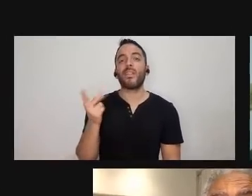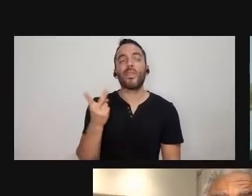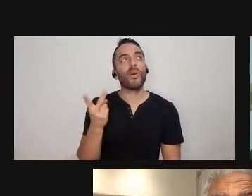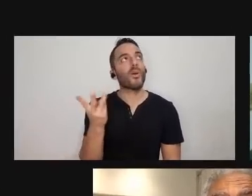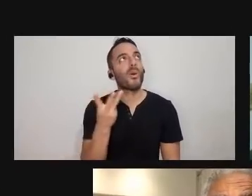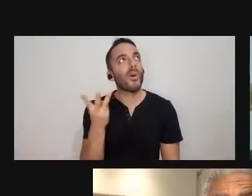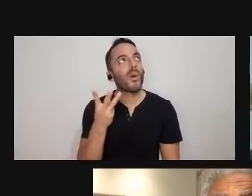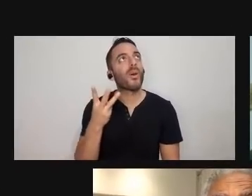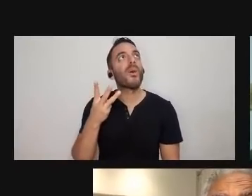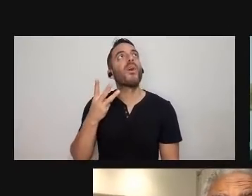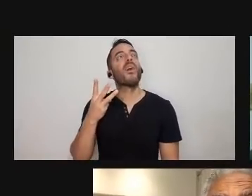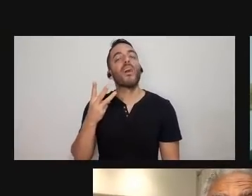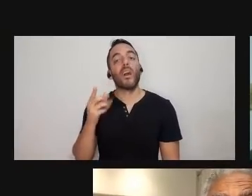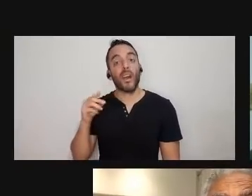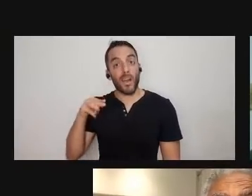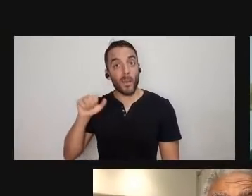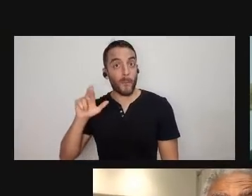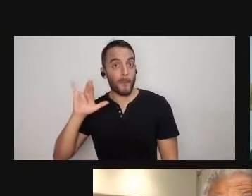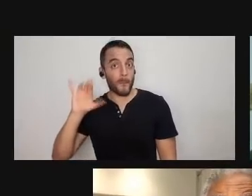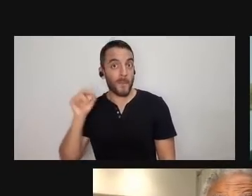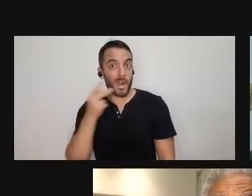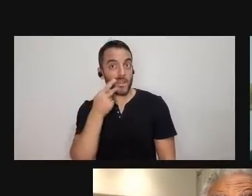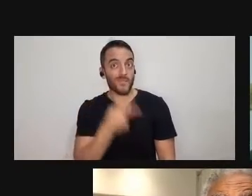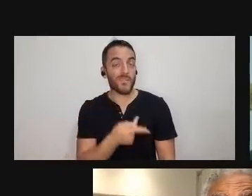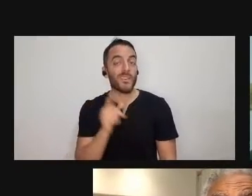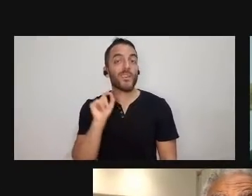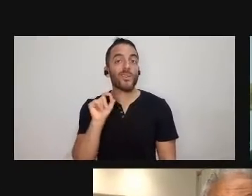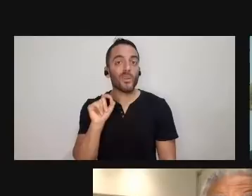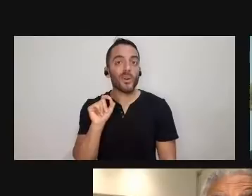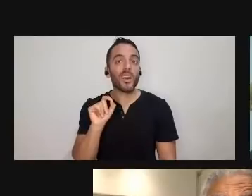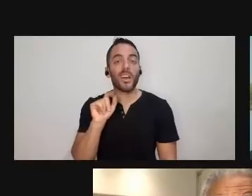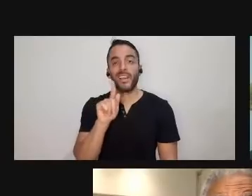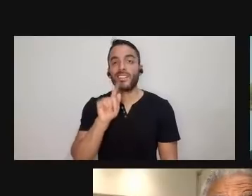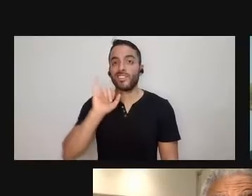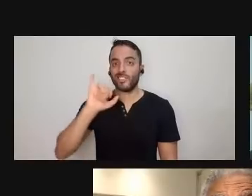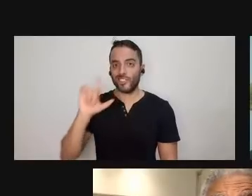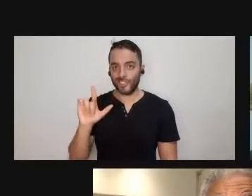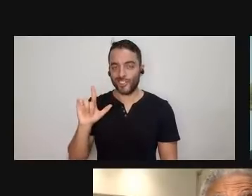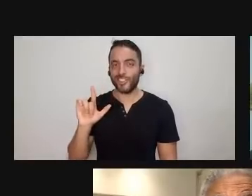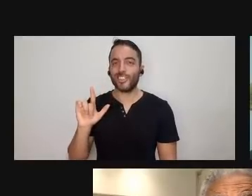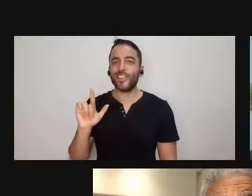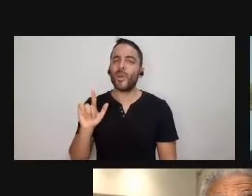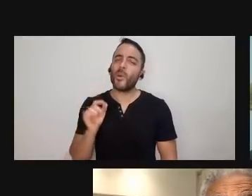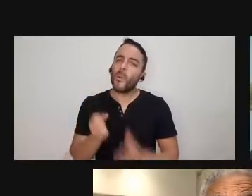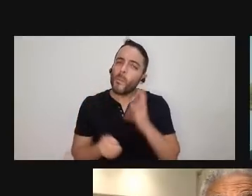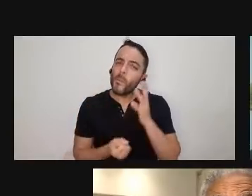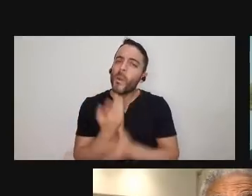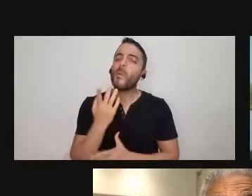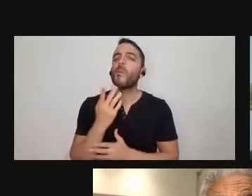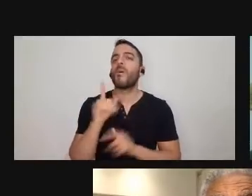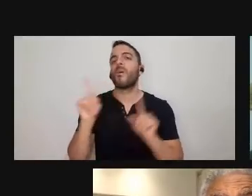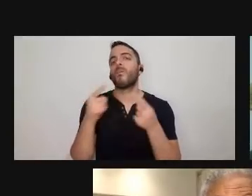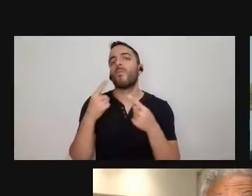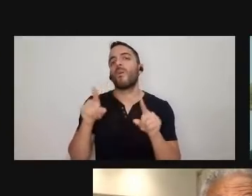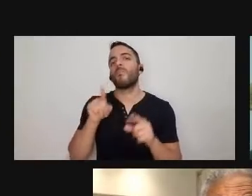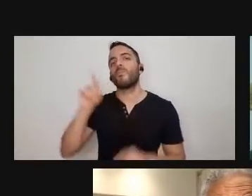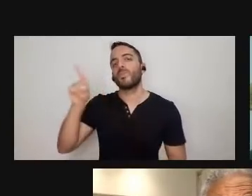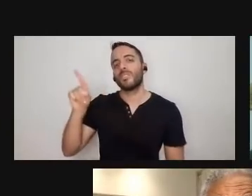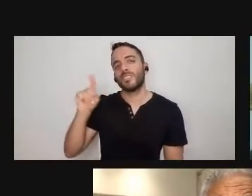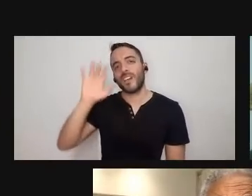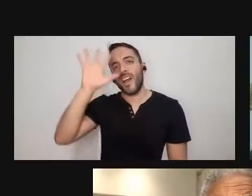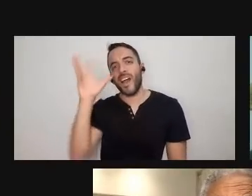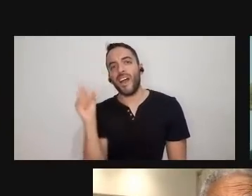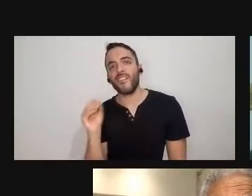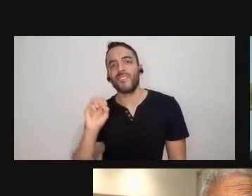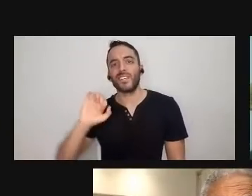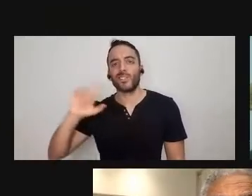Schember virou-se para mim e disse: Gil, faça uma música para a África do Sul, sobre a África